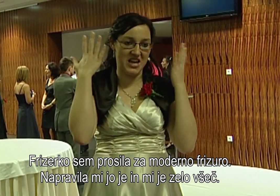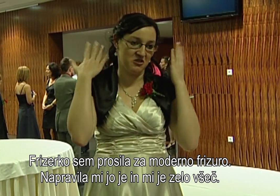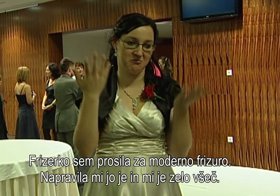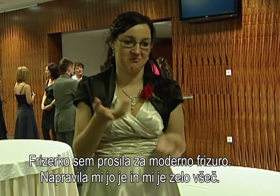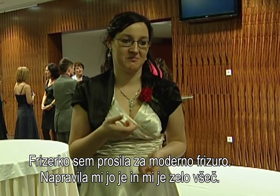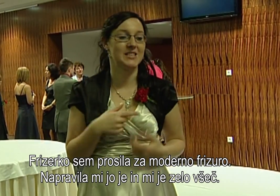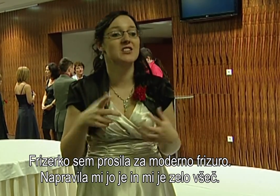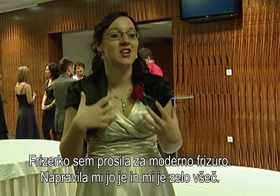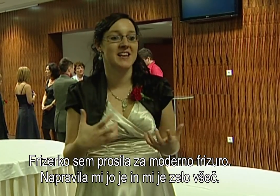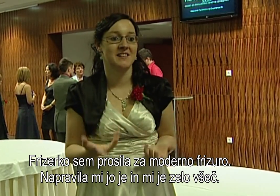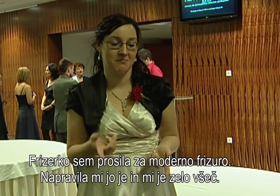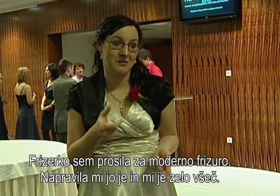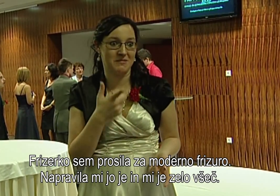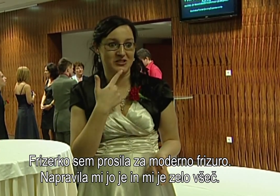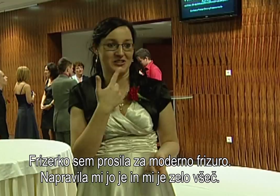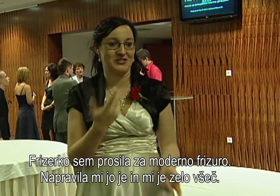Moderno, intelligente.